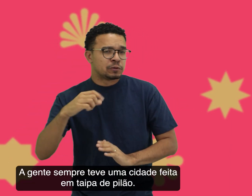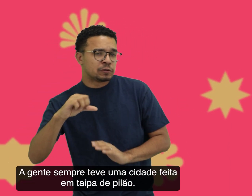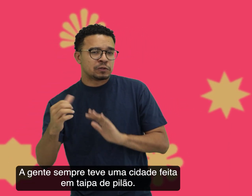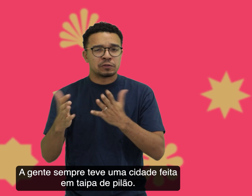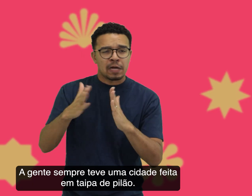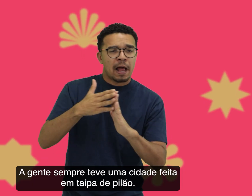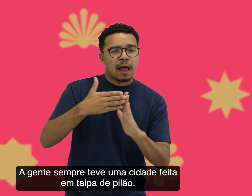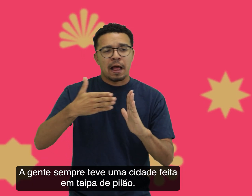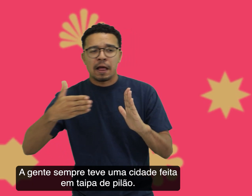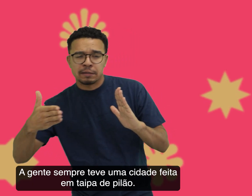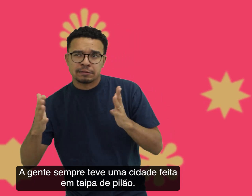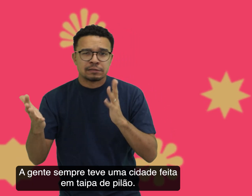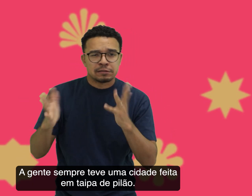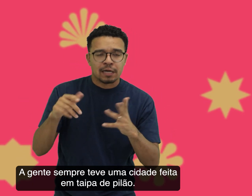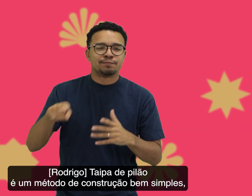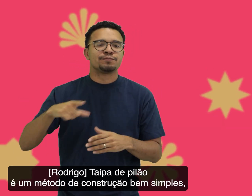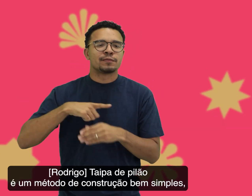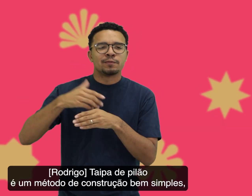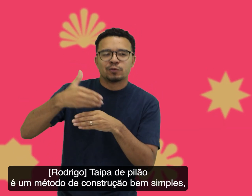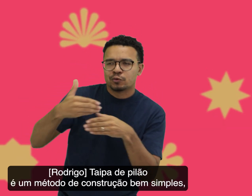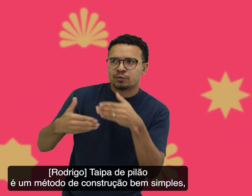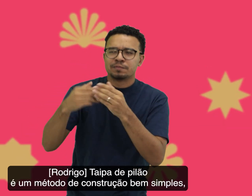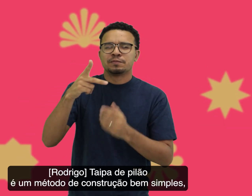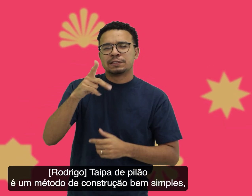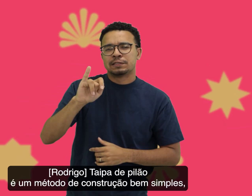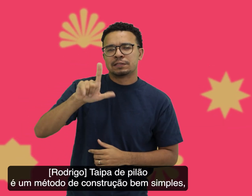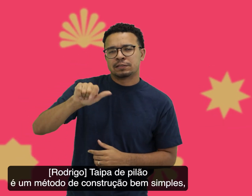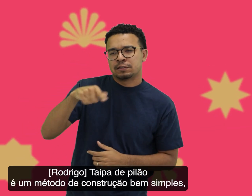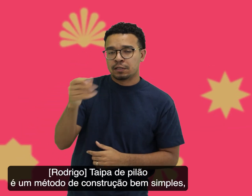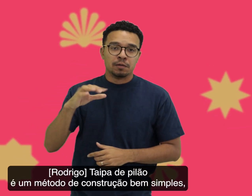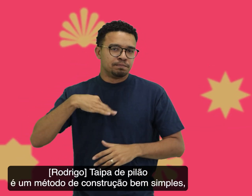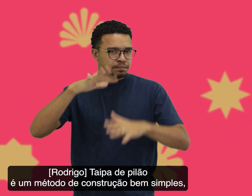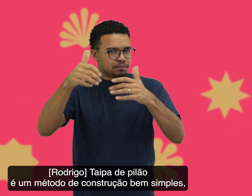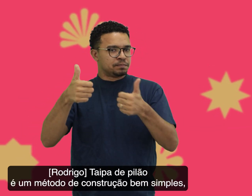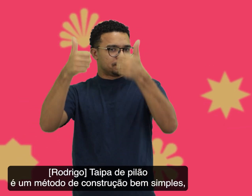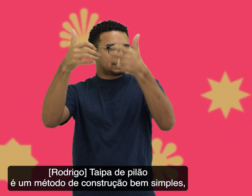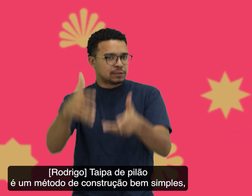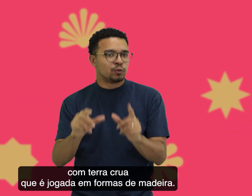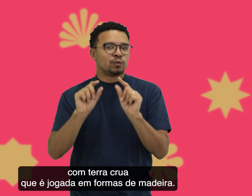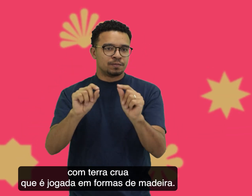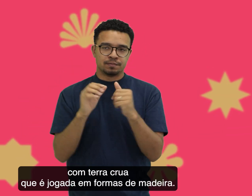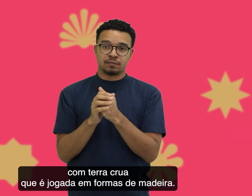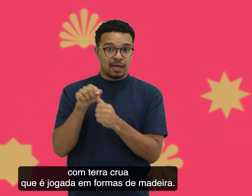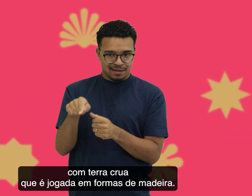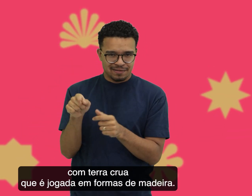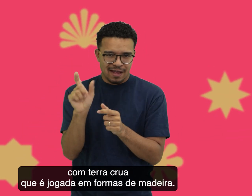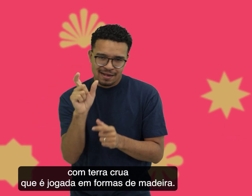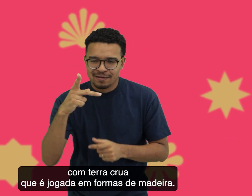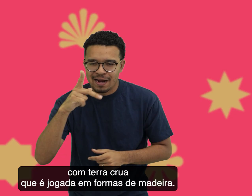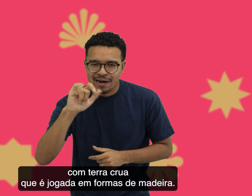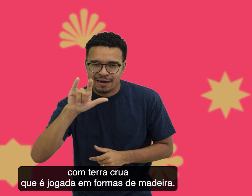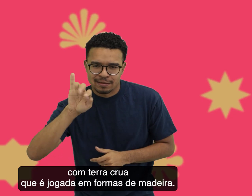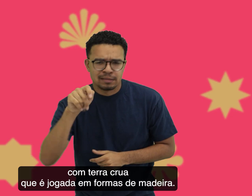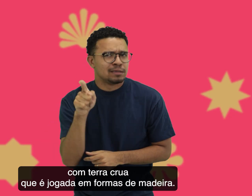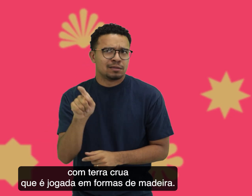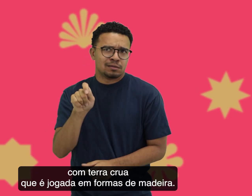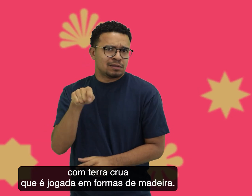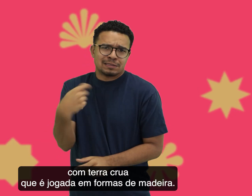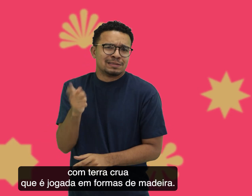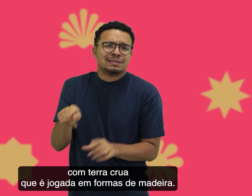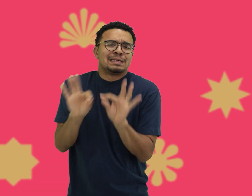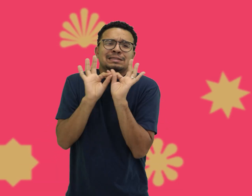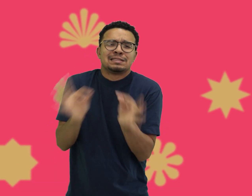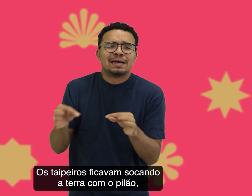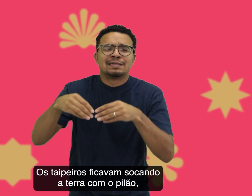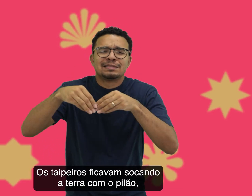A gente sempre teve uma cidade feita em taipa de pilão. Taipa de pilão é um método de construção bem simples, com terra crua que é jogada